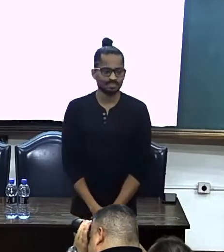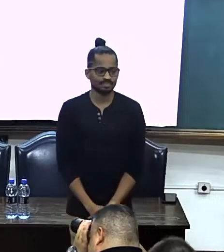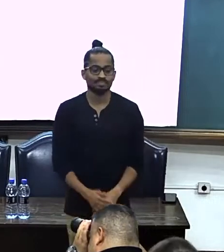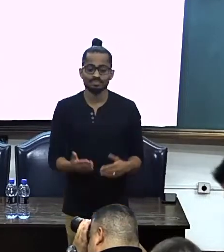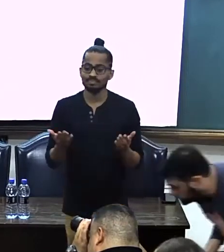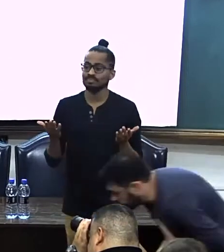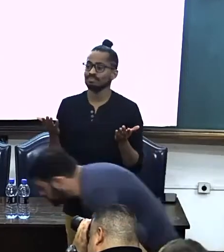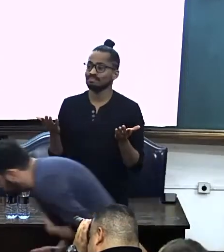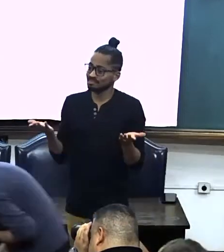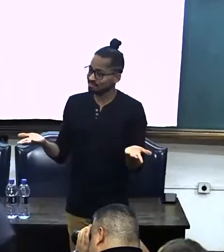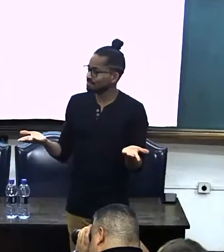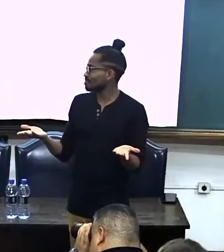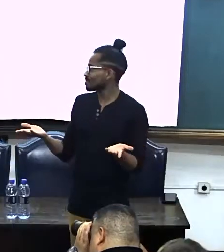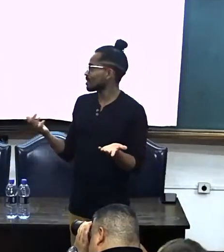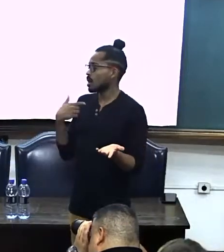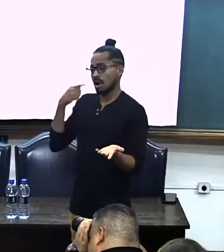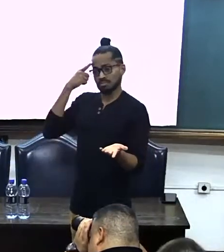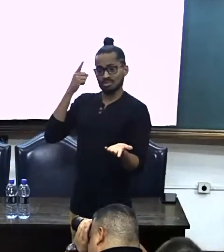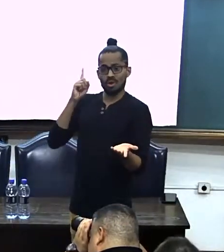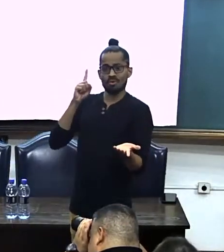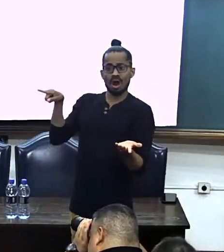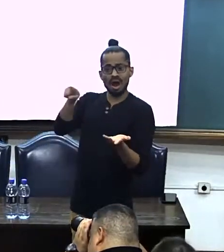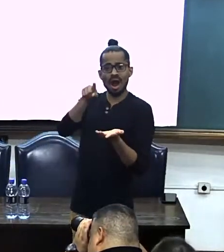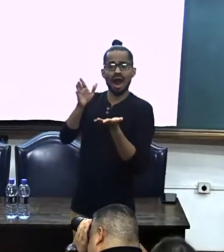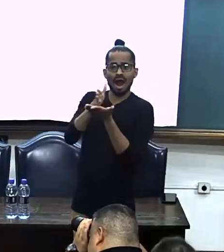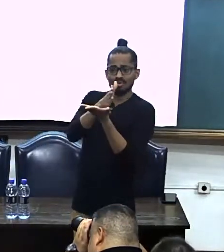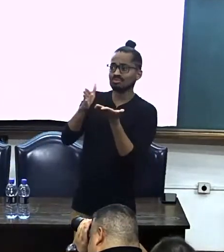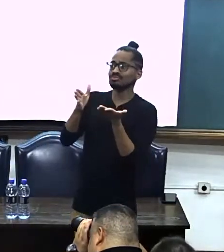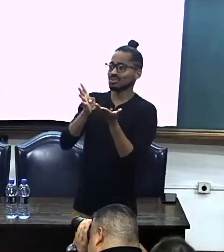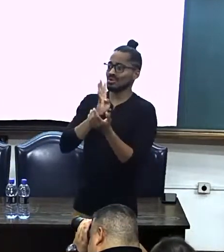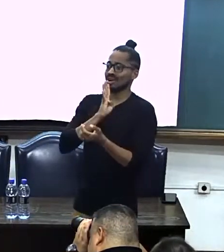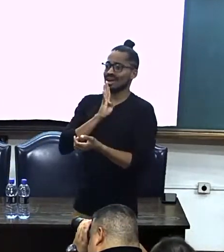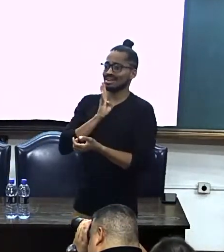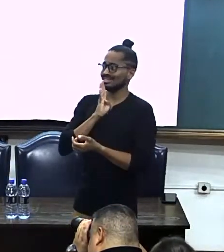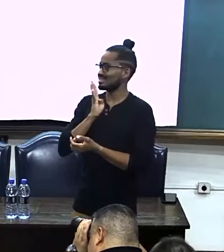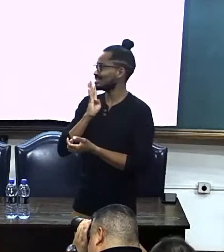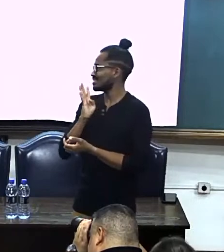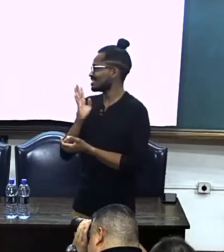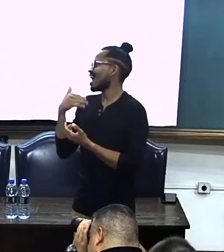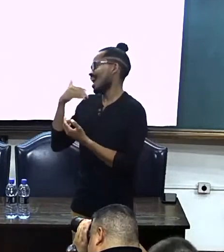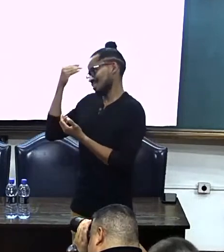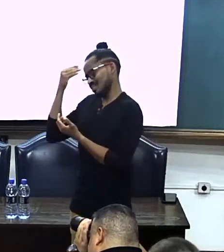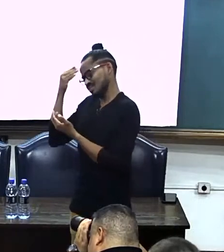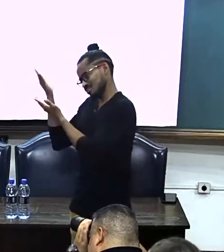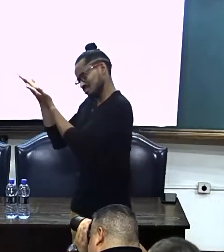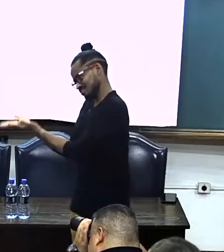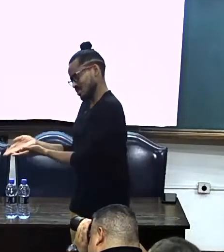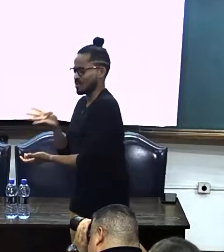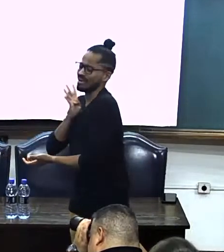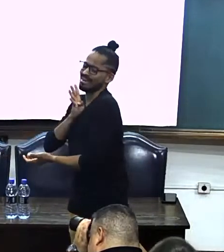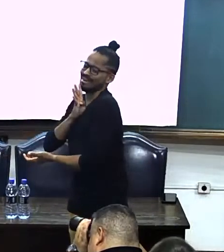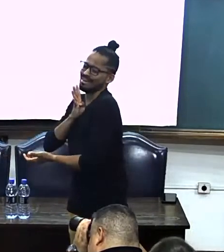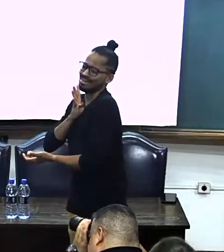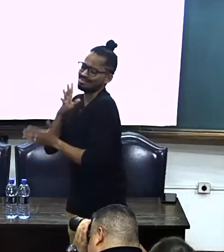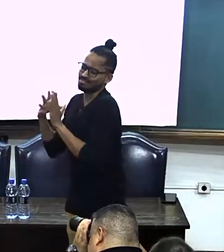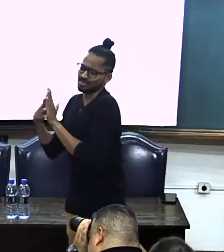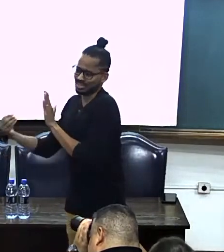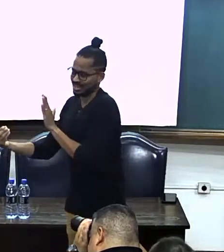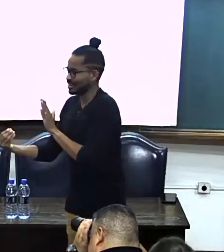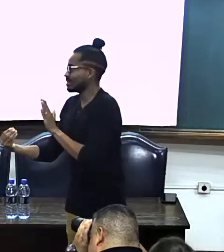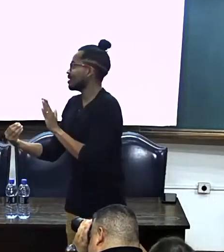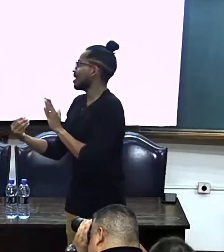So I don't know, perhaps some of you have met Osamu. I know that Adelaide has. He came to